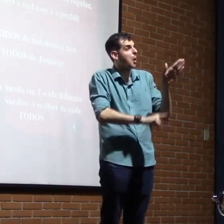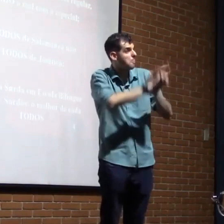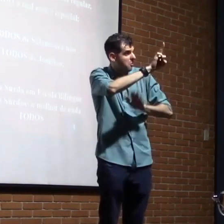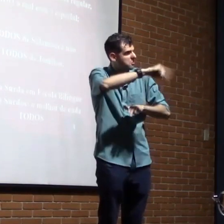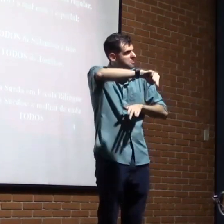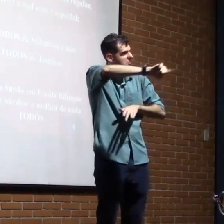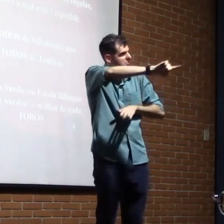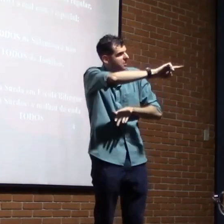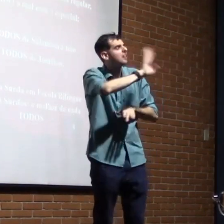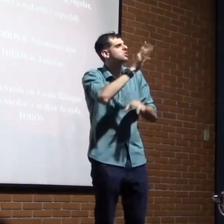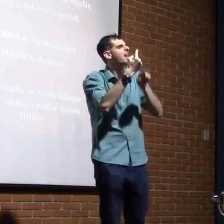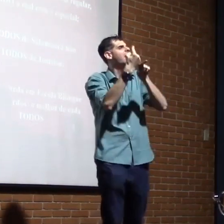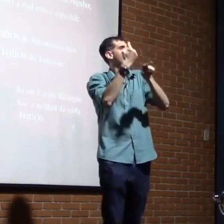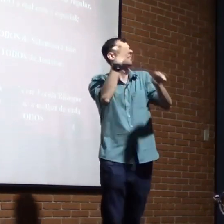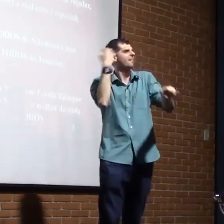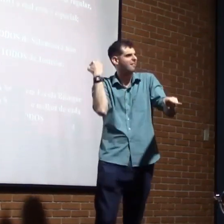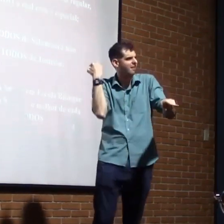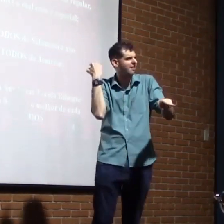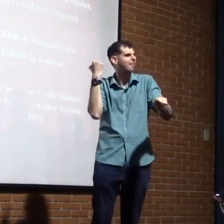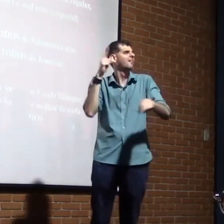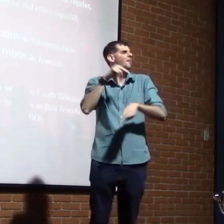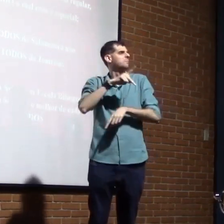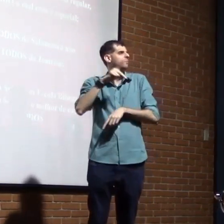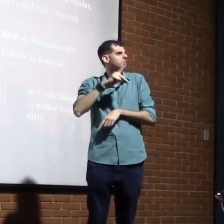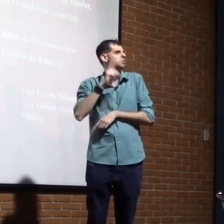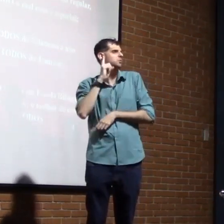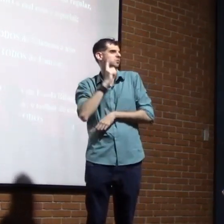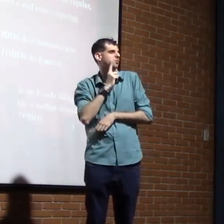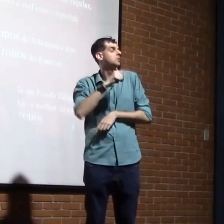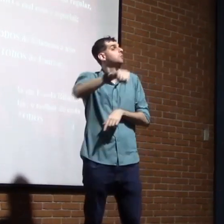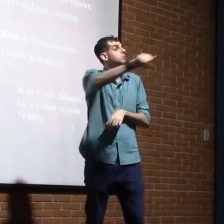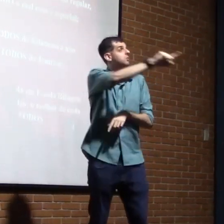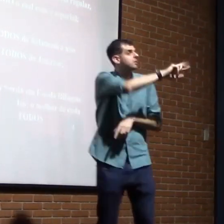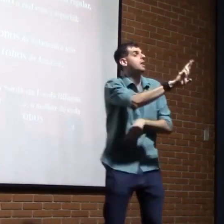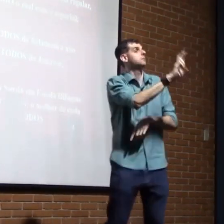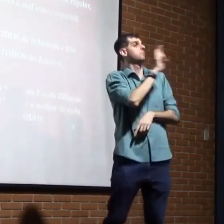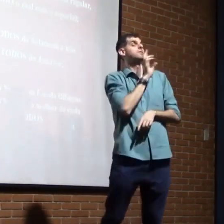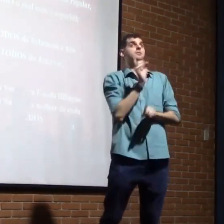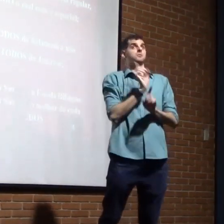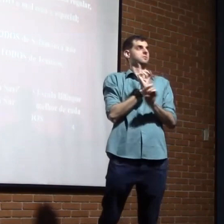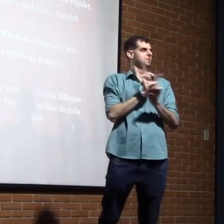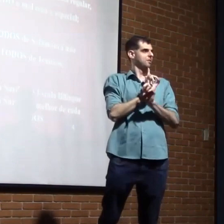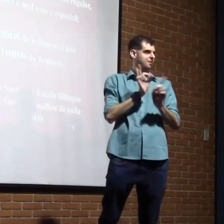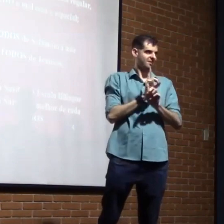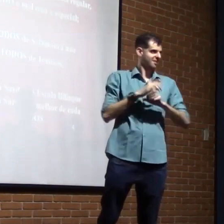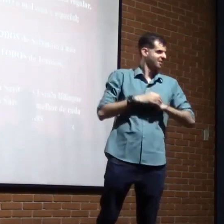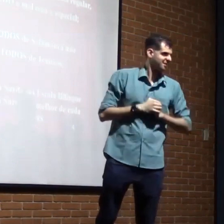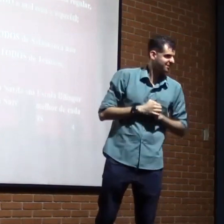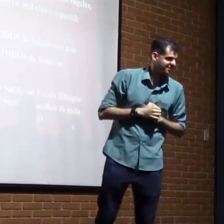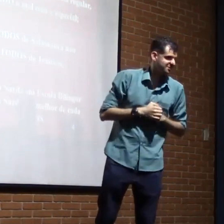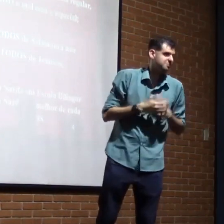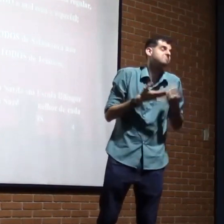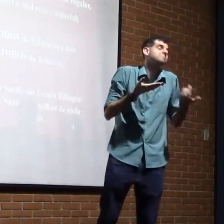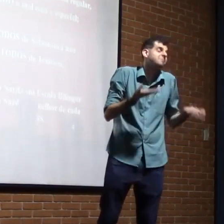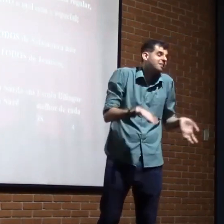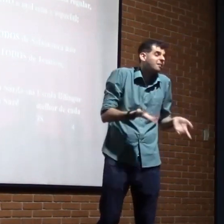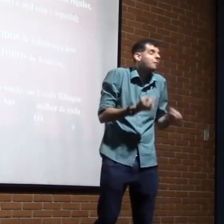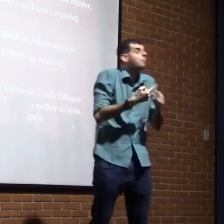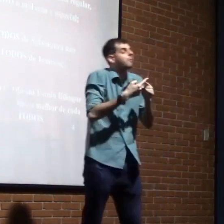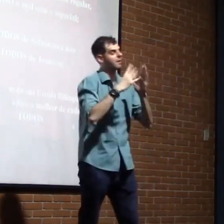Pergunta se vocês aqui já se depararam com algum professor surdo na vivência de vocês. Vocês tinham me respondido que não, né?